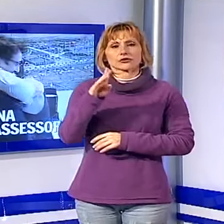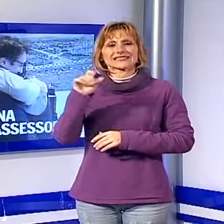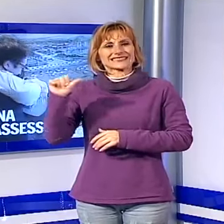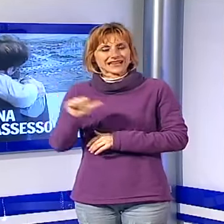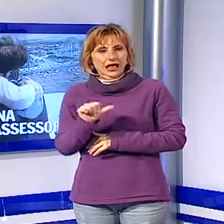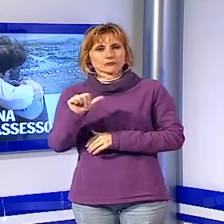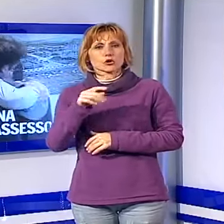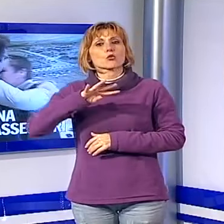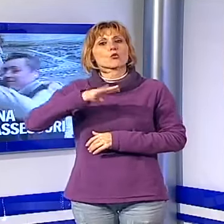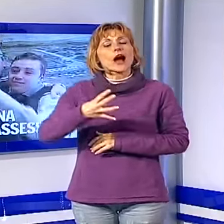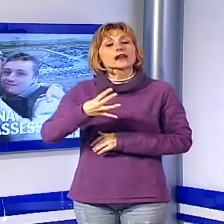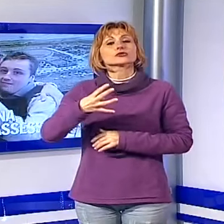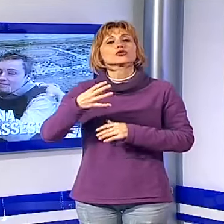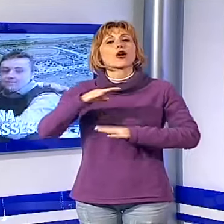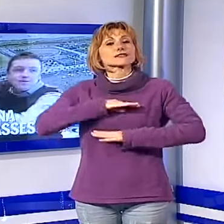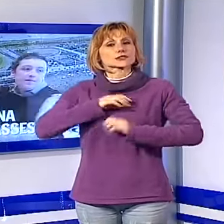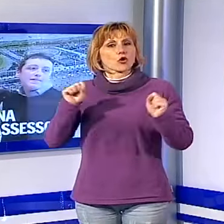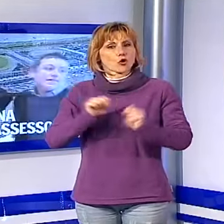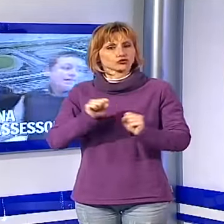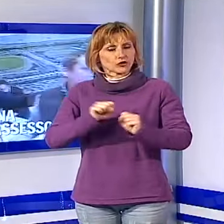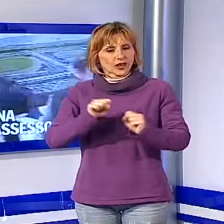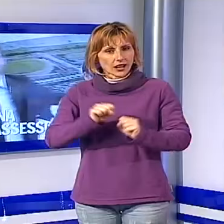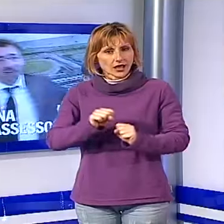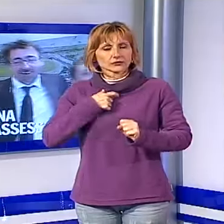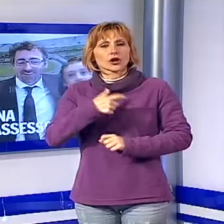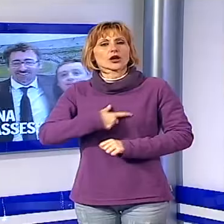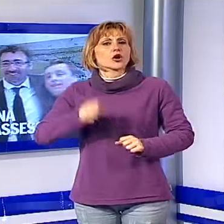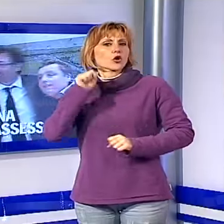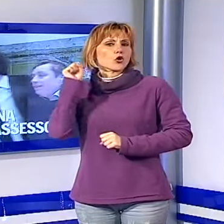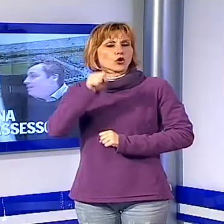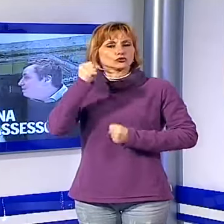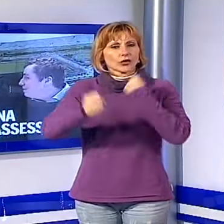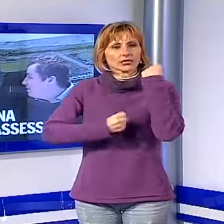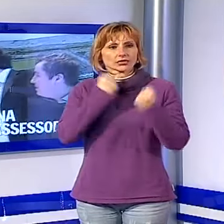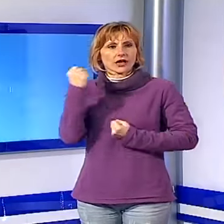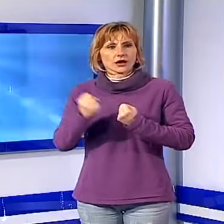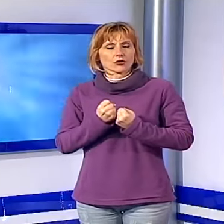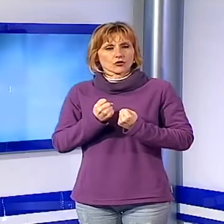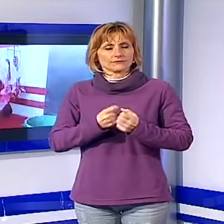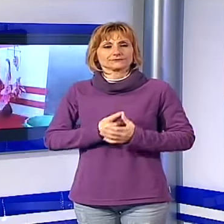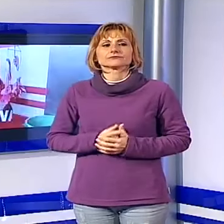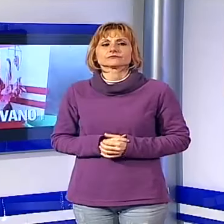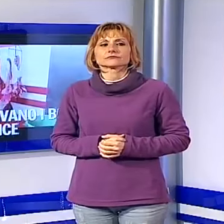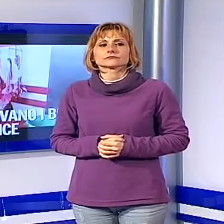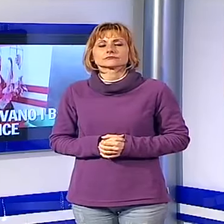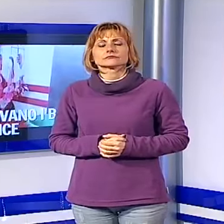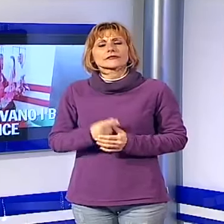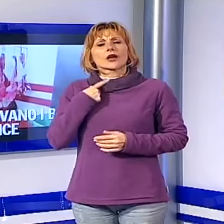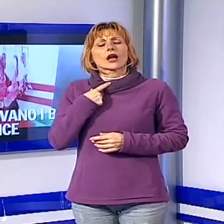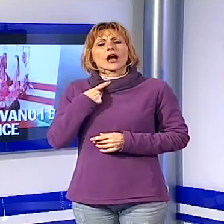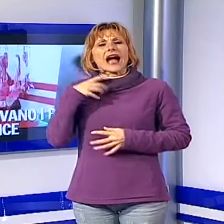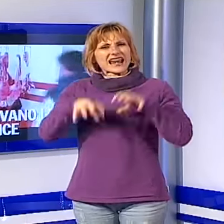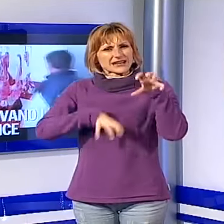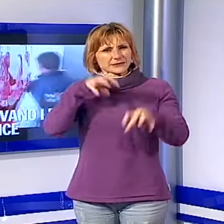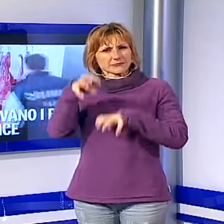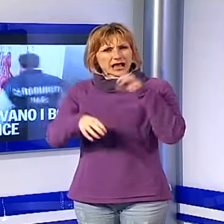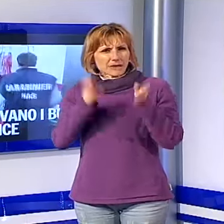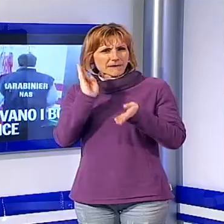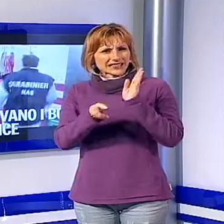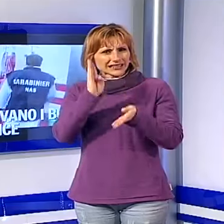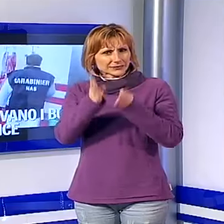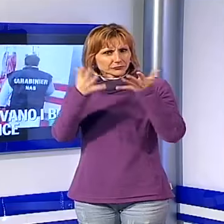quarto assessore, sindaco al contrattacco contro i silurati. Maltrattavano i bovini, otto denunce